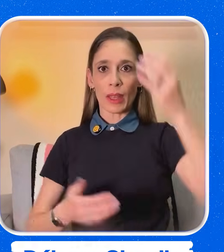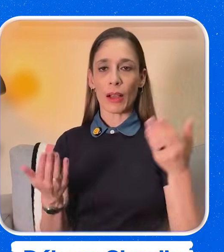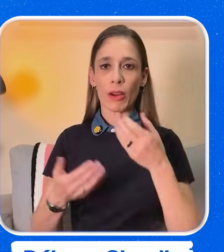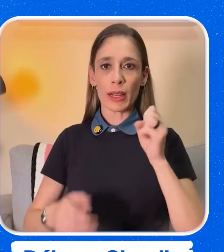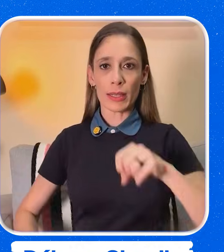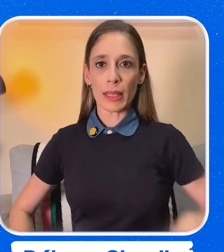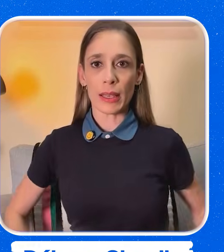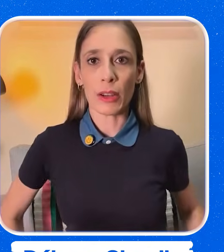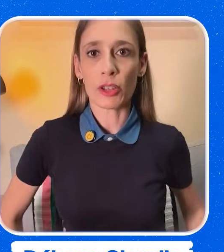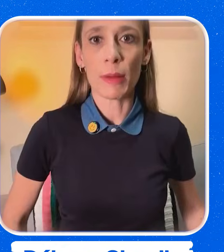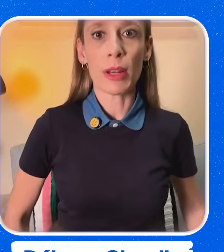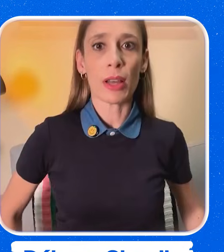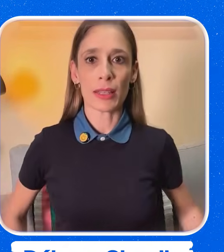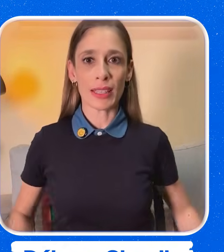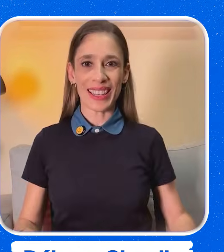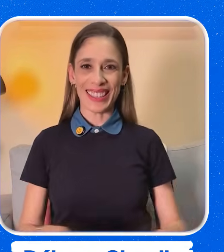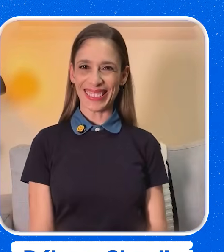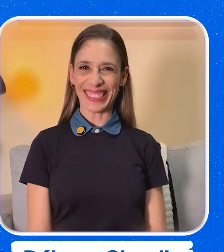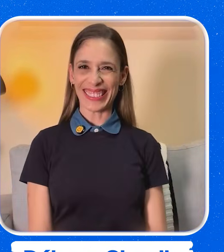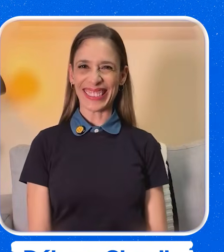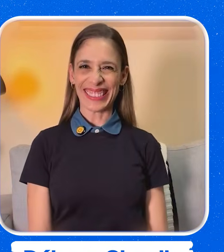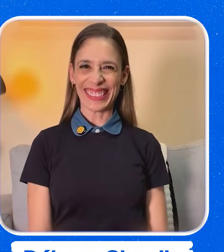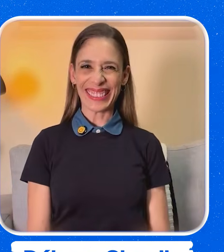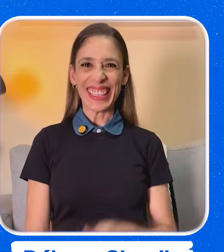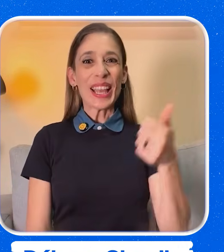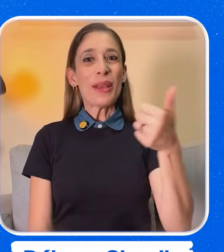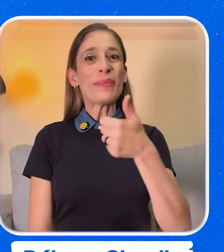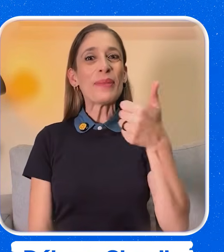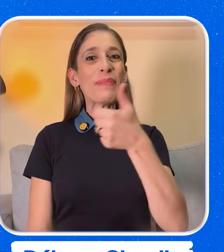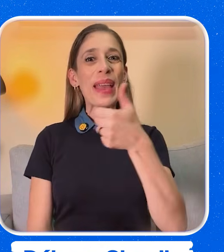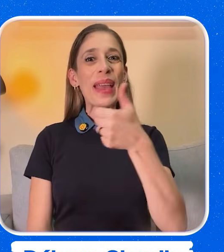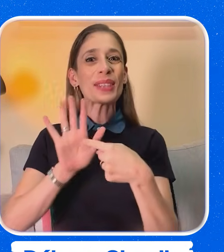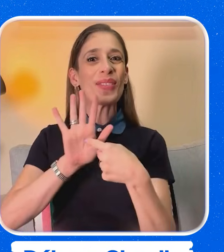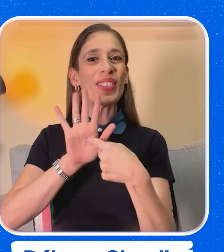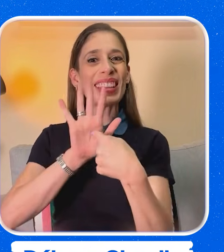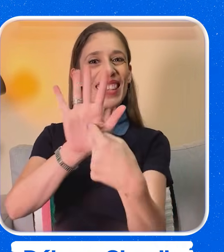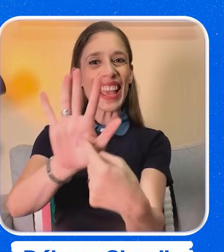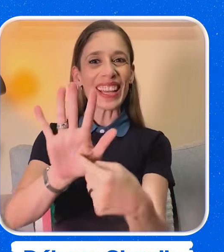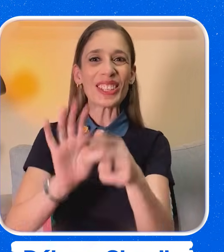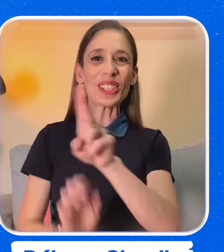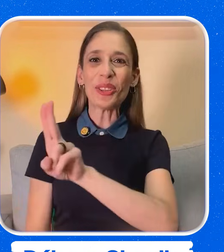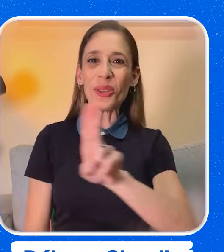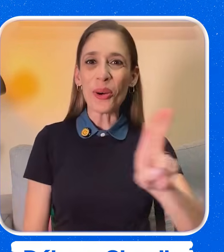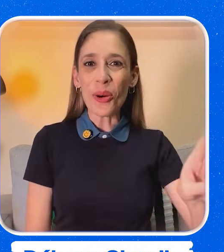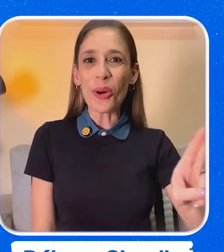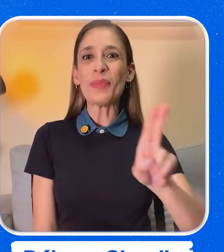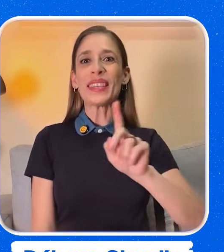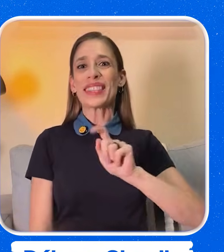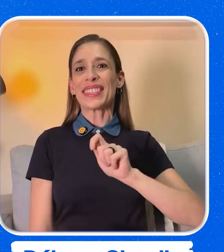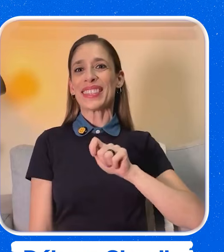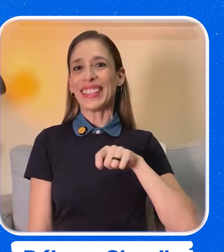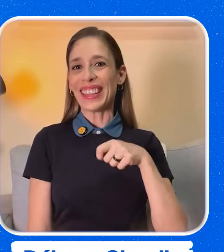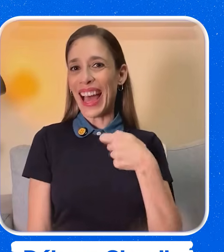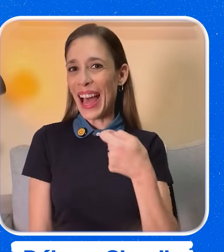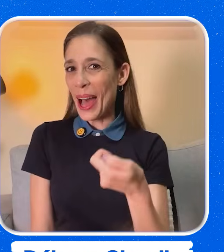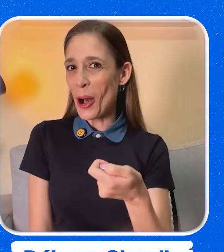Tá, agora sim, acho que tá melhor assim. Boa Primeiro se noite. apresente,